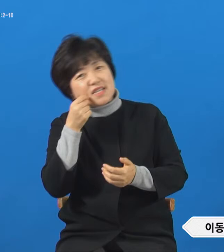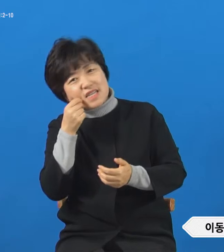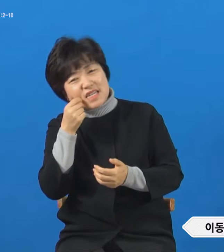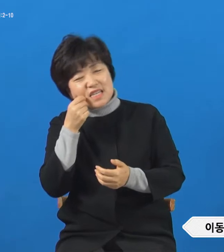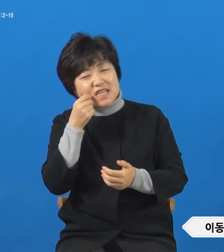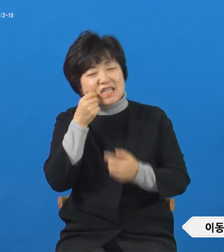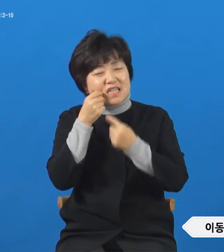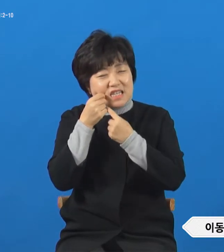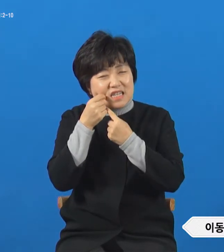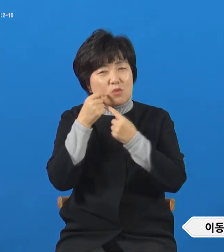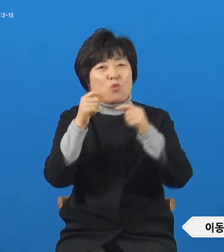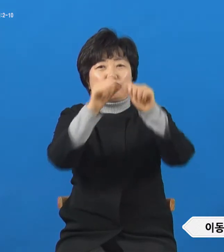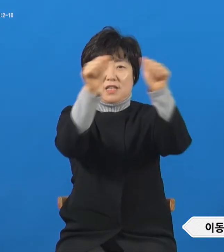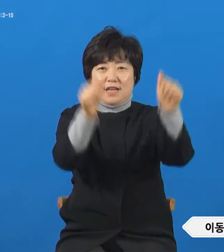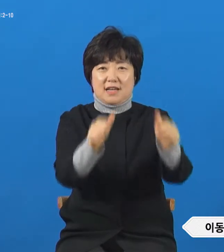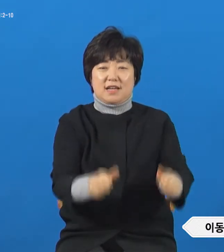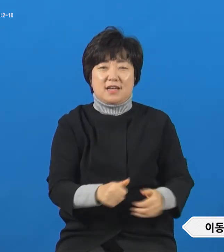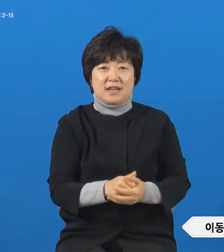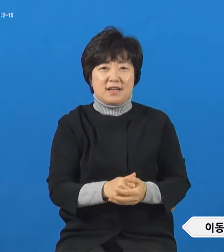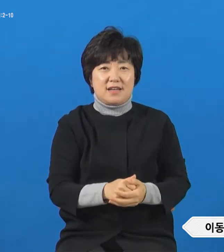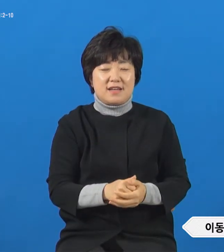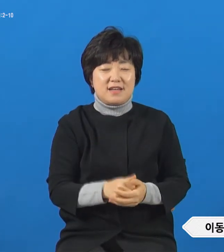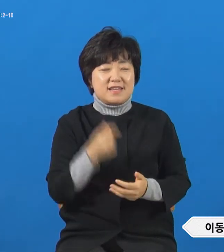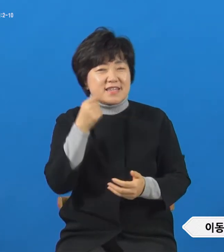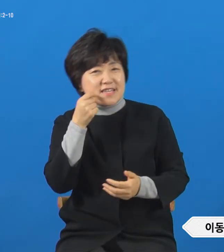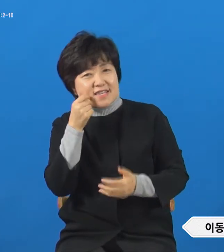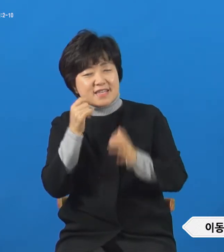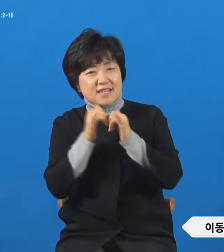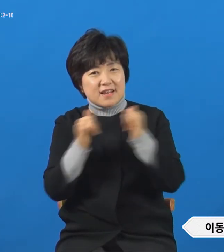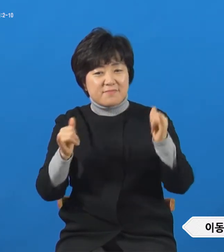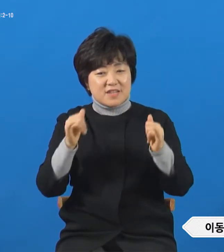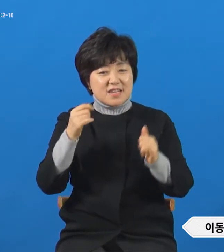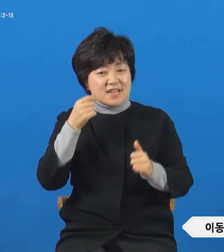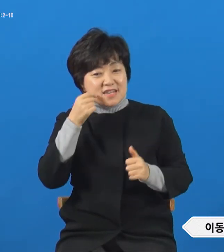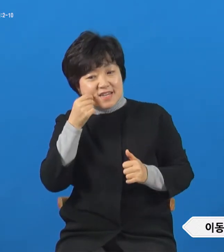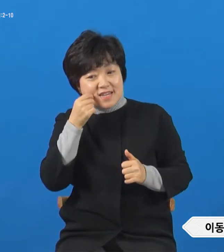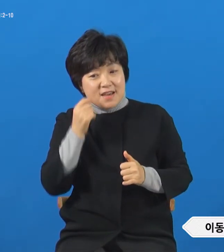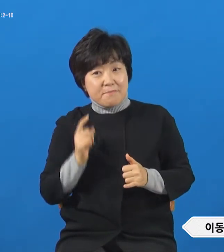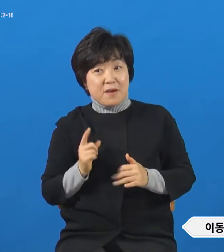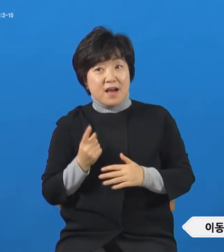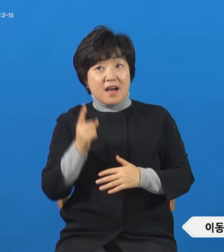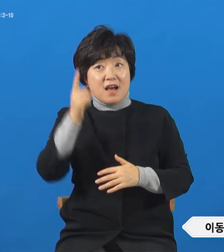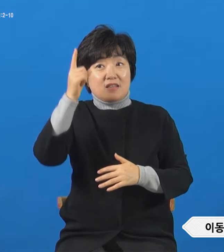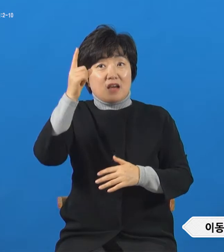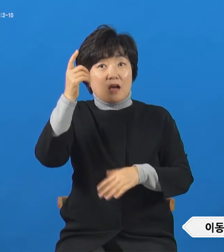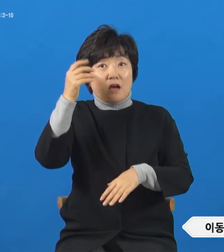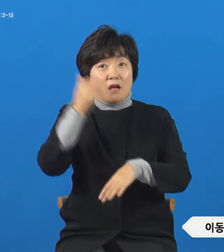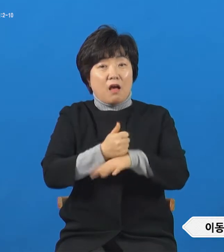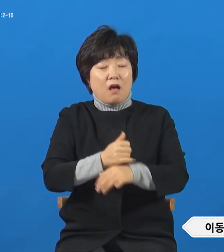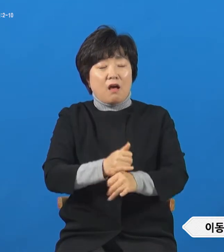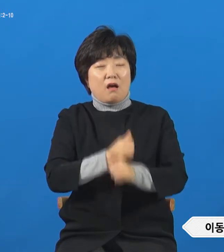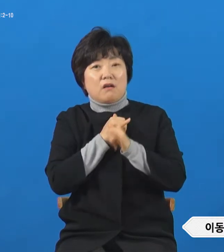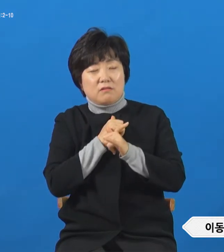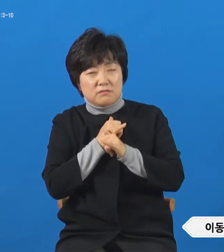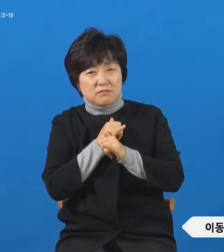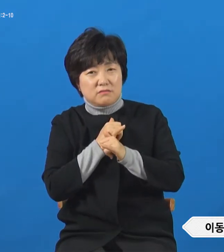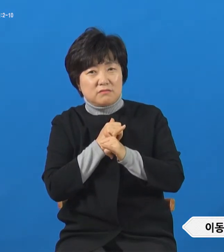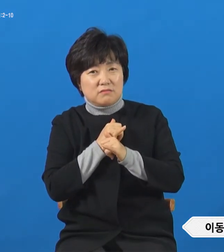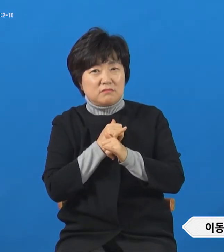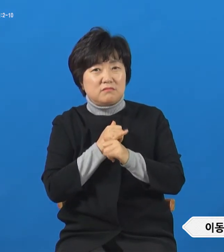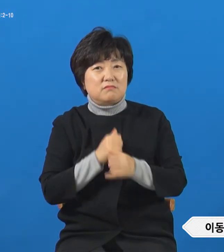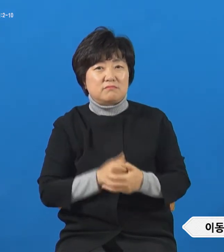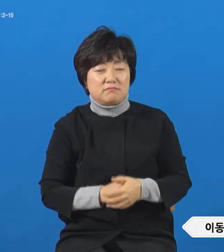인기도 우상이 될 수가 있습니다. 네, 스타들이 인기를 누리다가 갑자기 생명을 끊는 것.